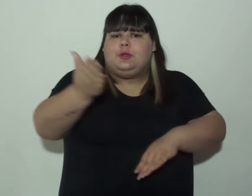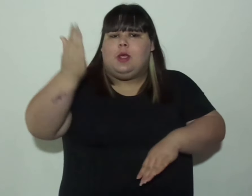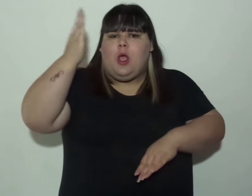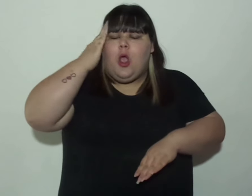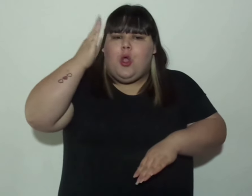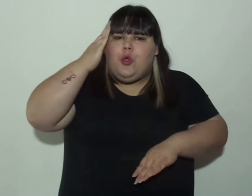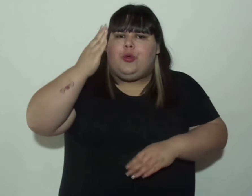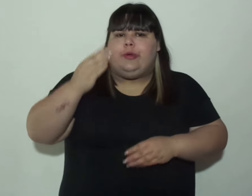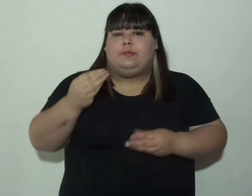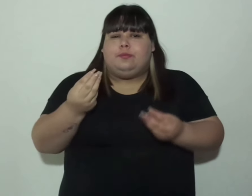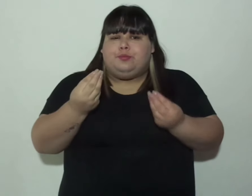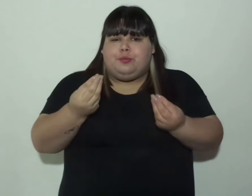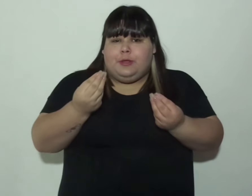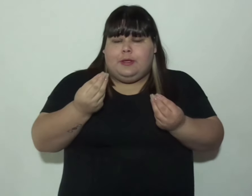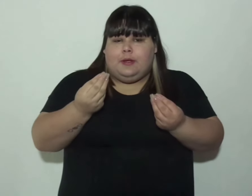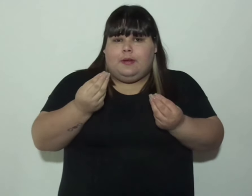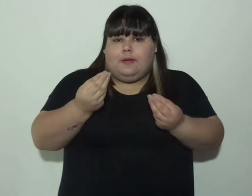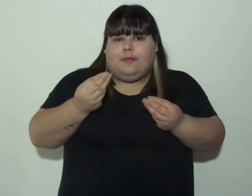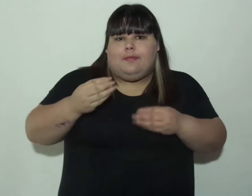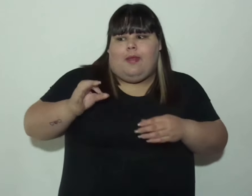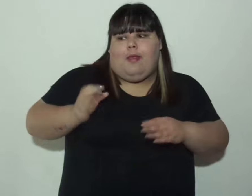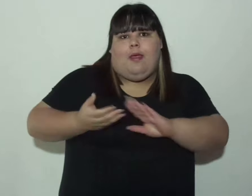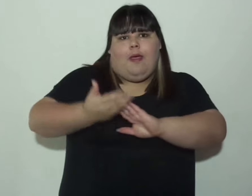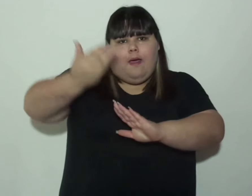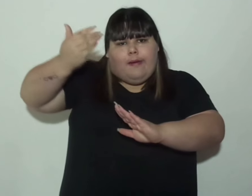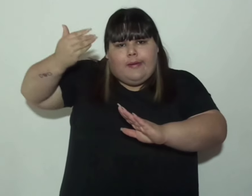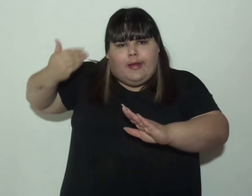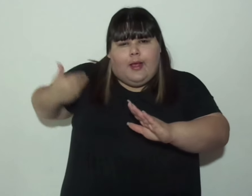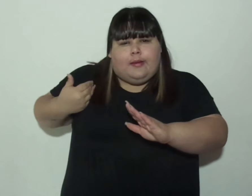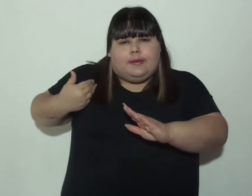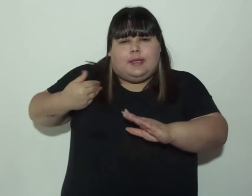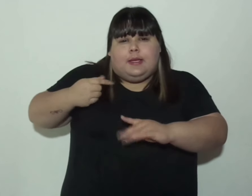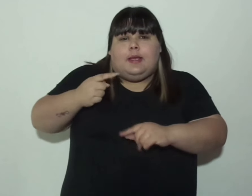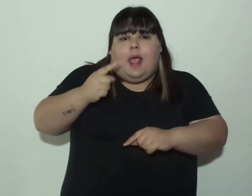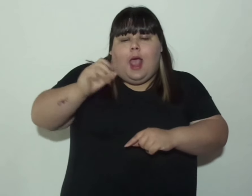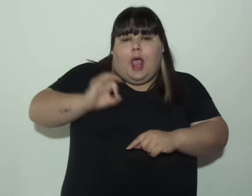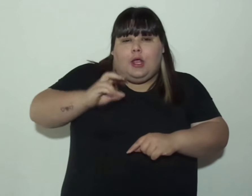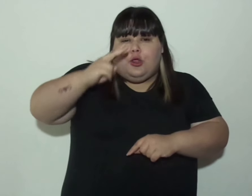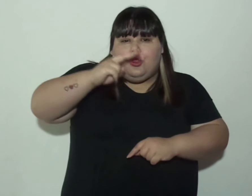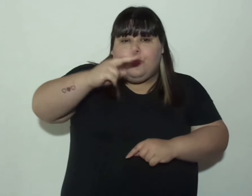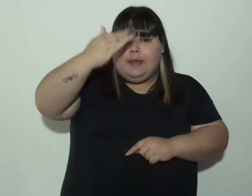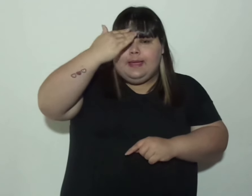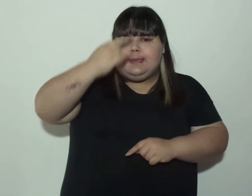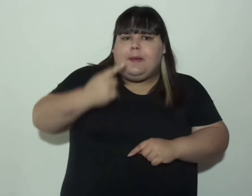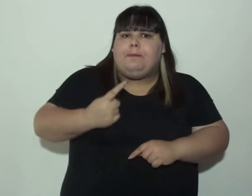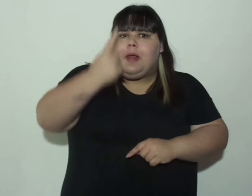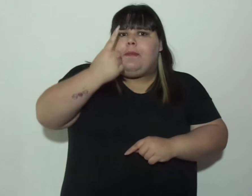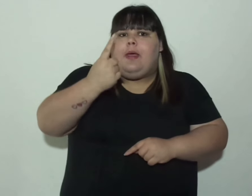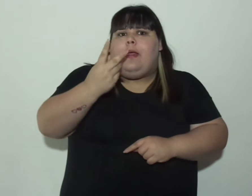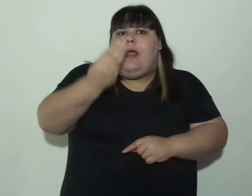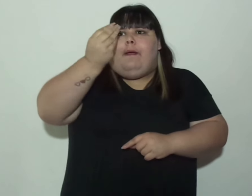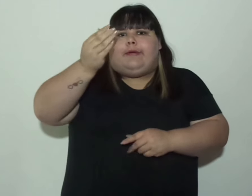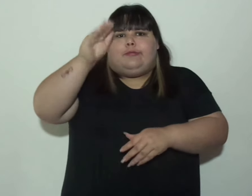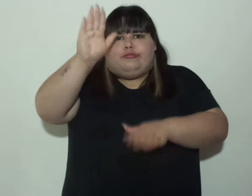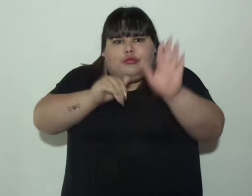y social la primera de estas convocatorias fue en el año 2015 y se